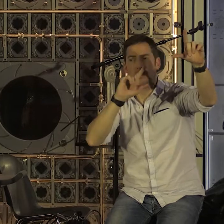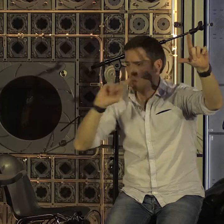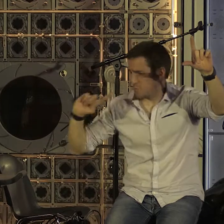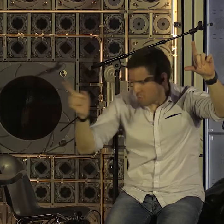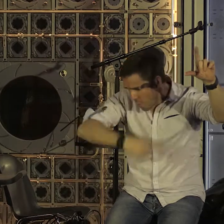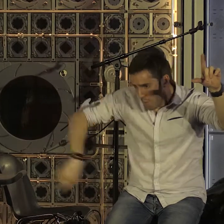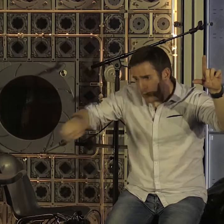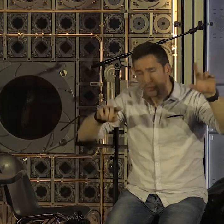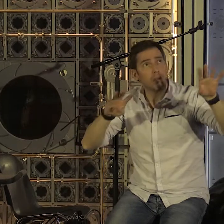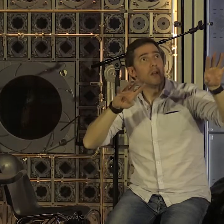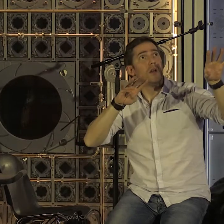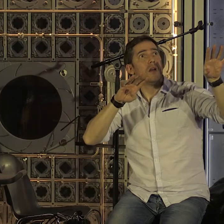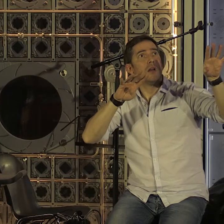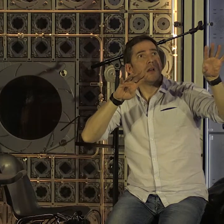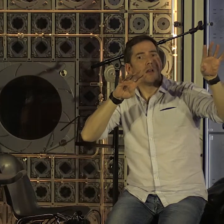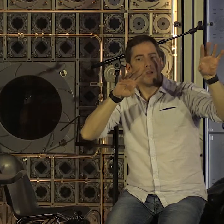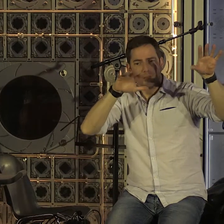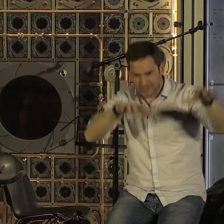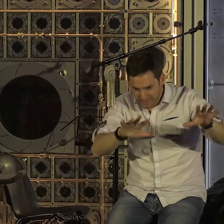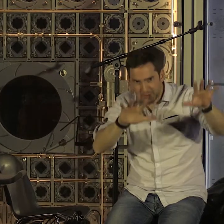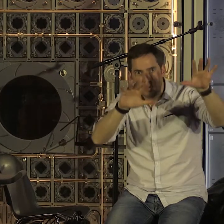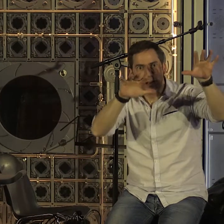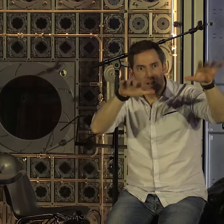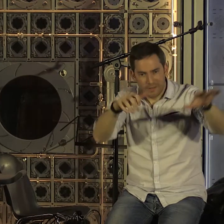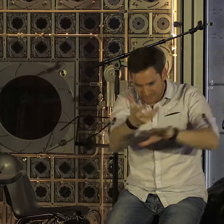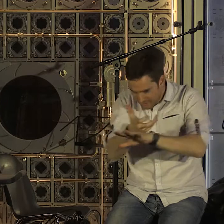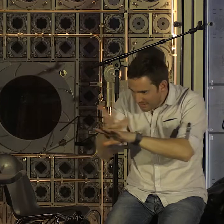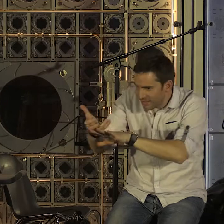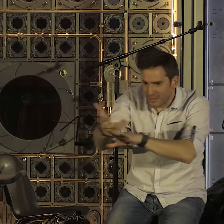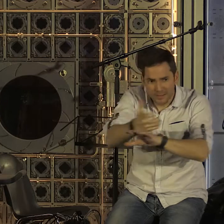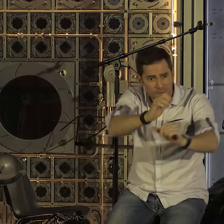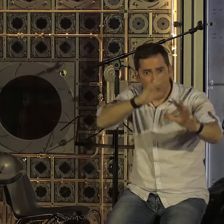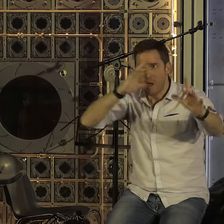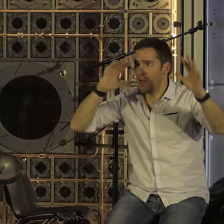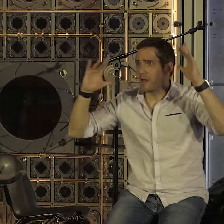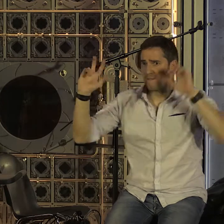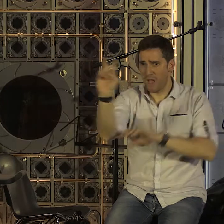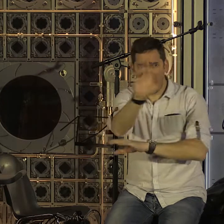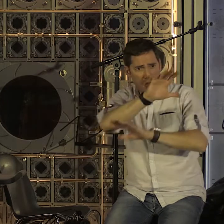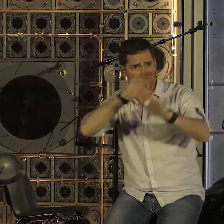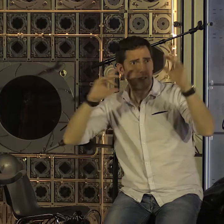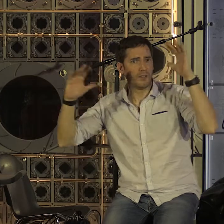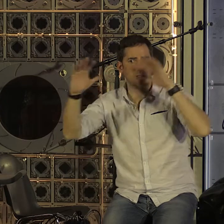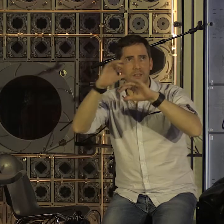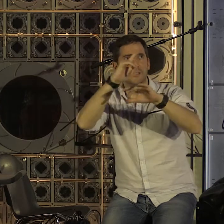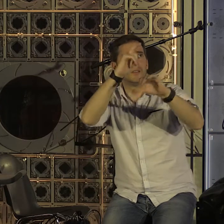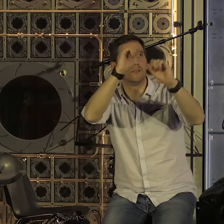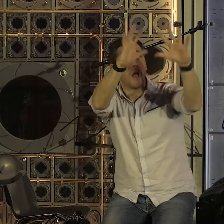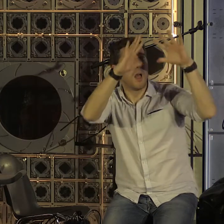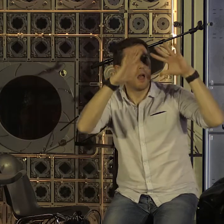les océans senti les arbres vers 10 heures quand ce qu'on est sage sur ta